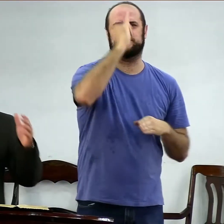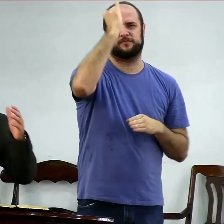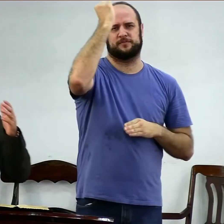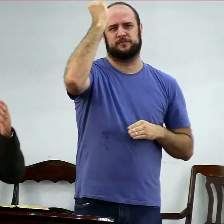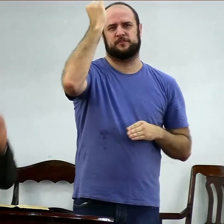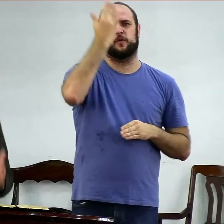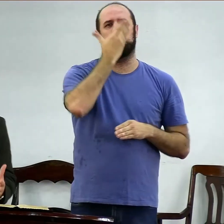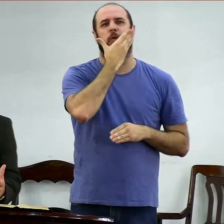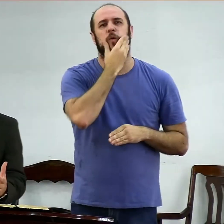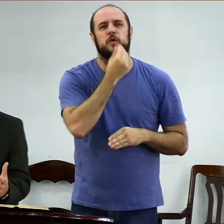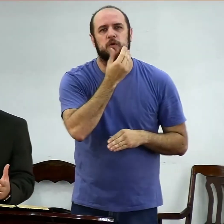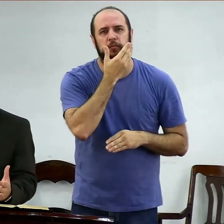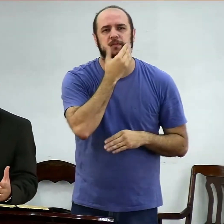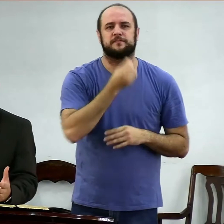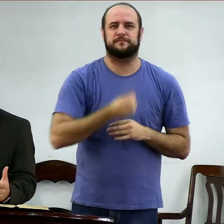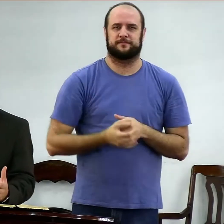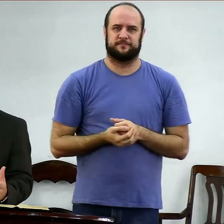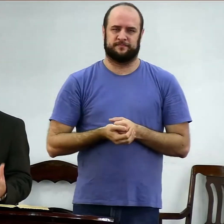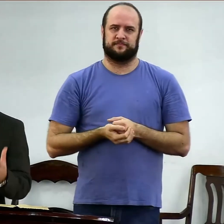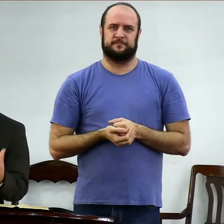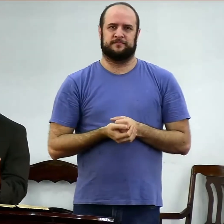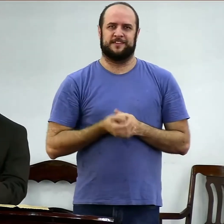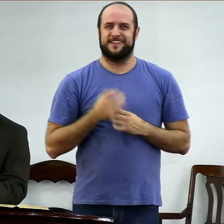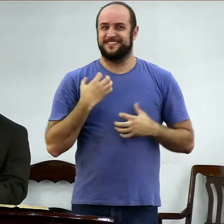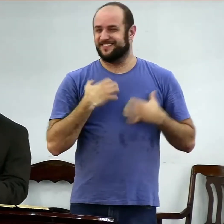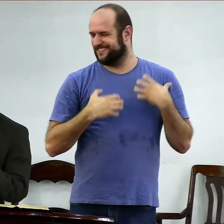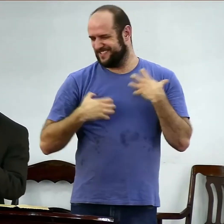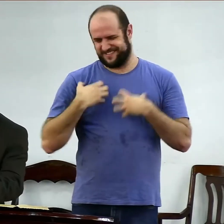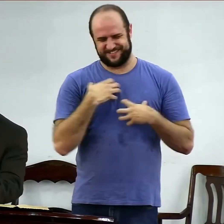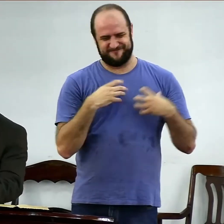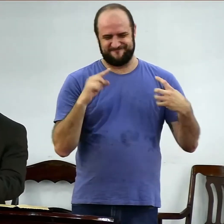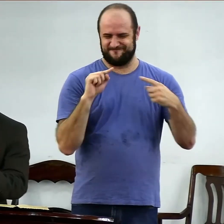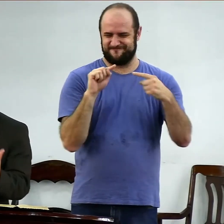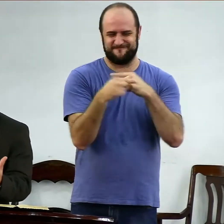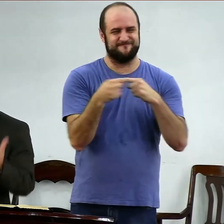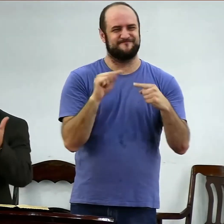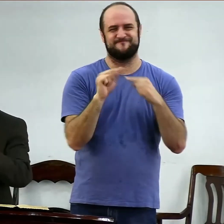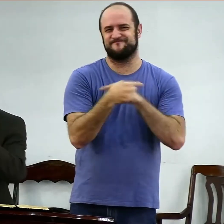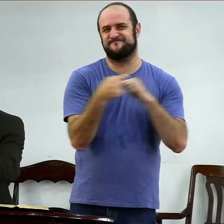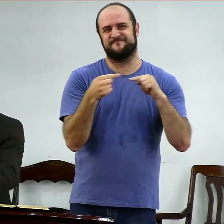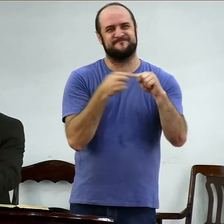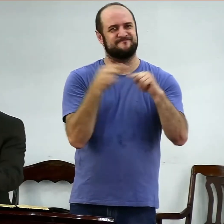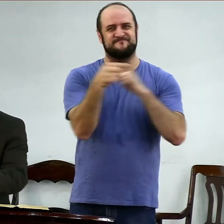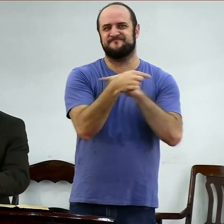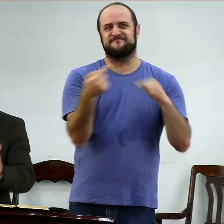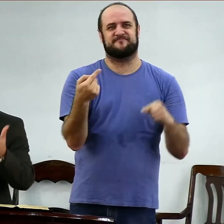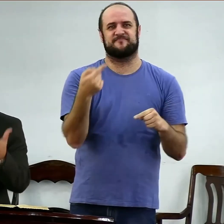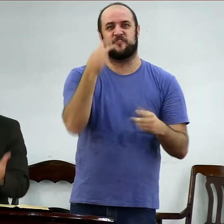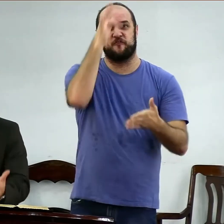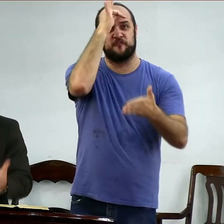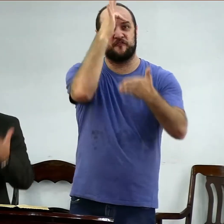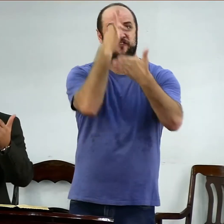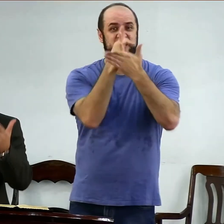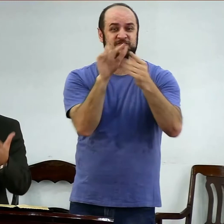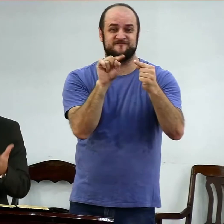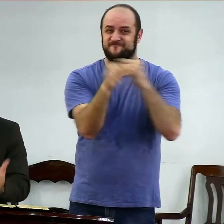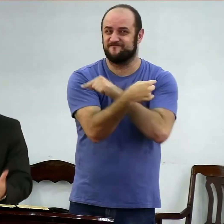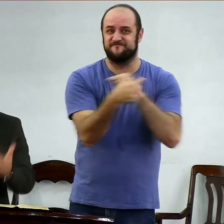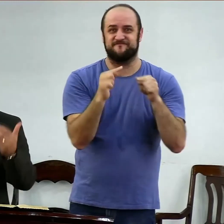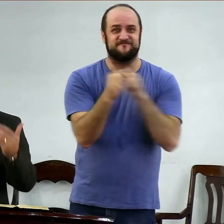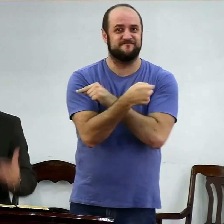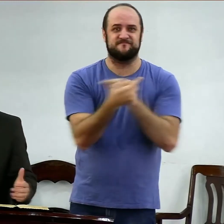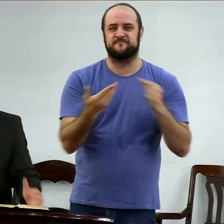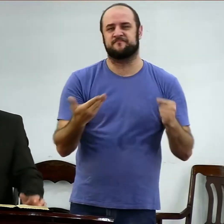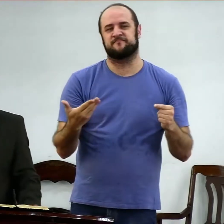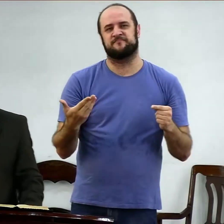é incompatível com Deus, com a nossa fé. A ansiedade é